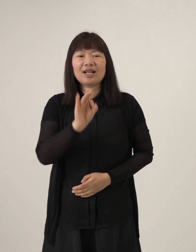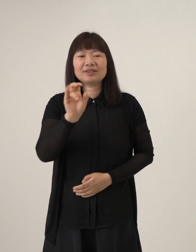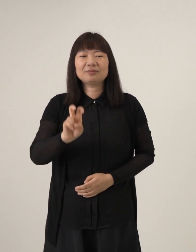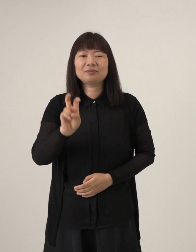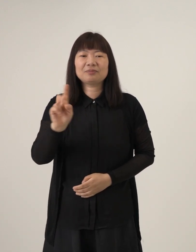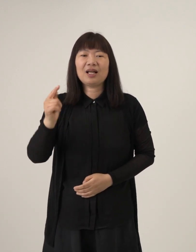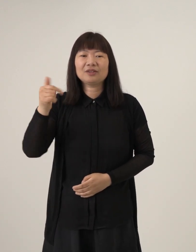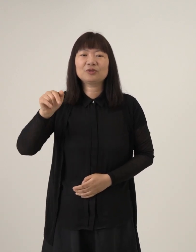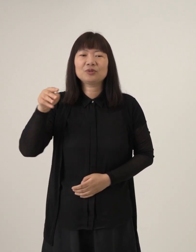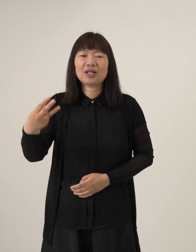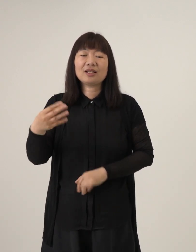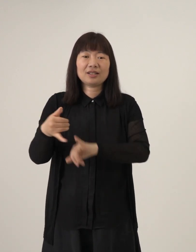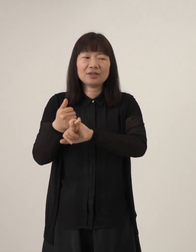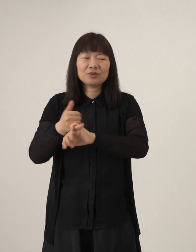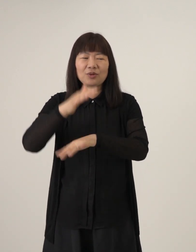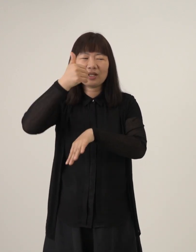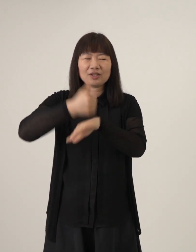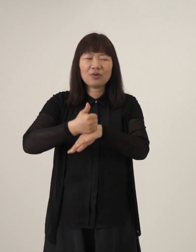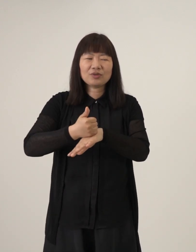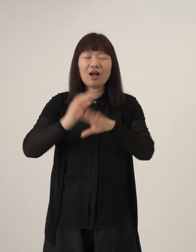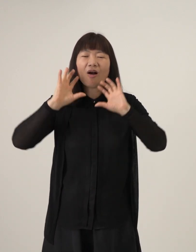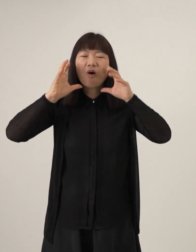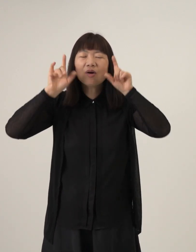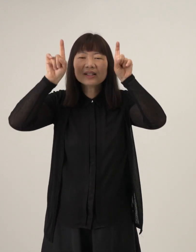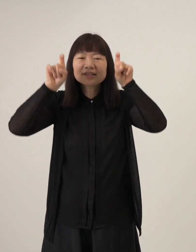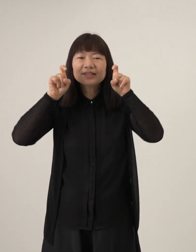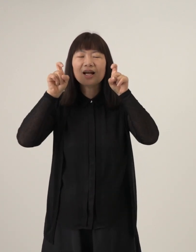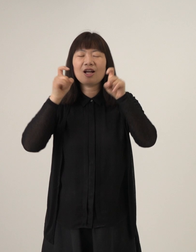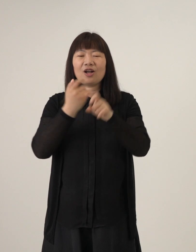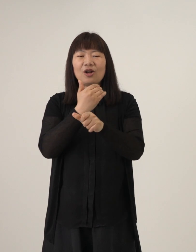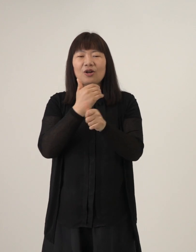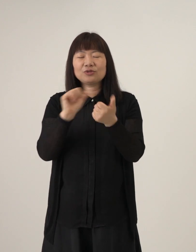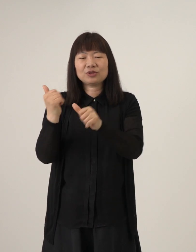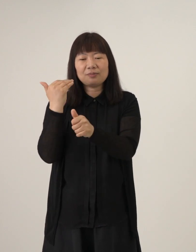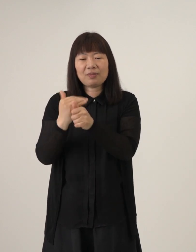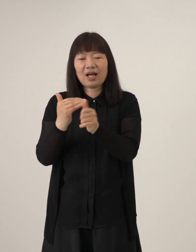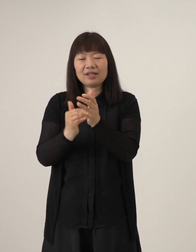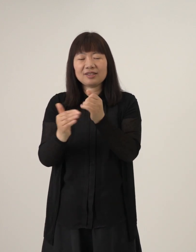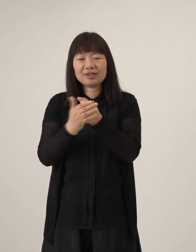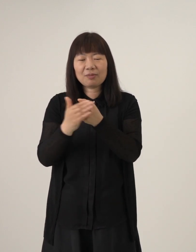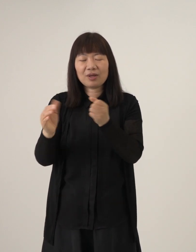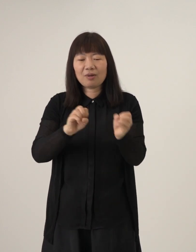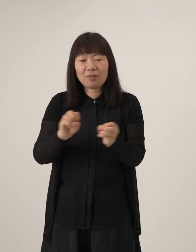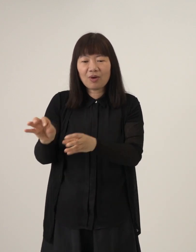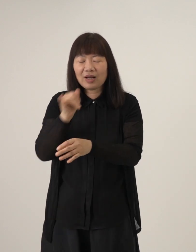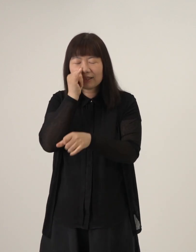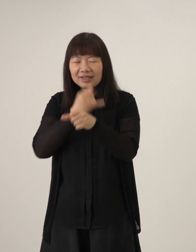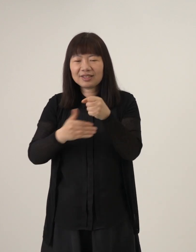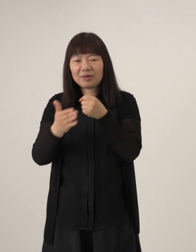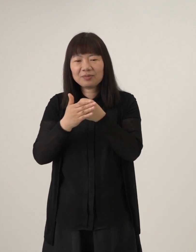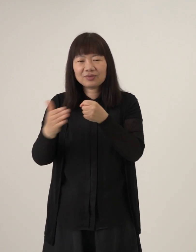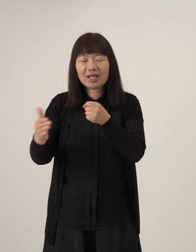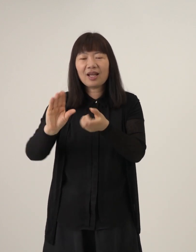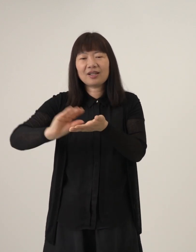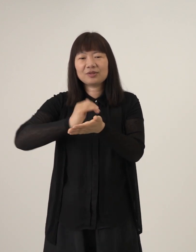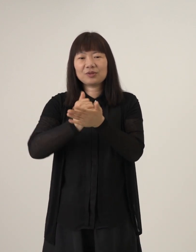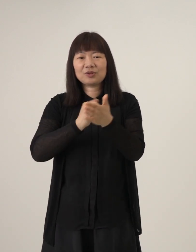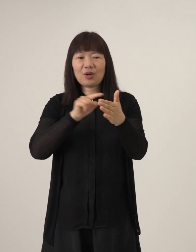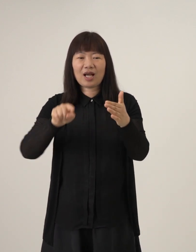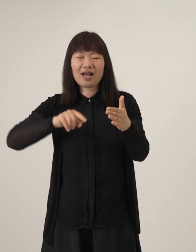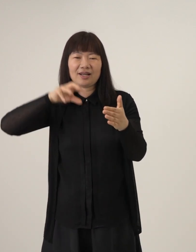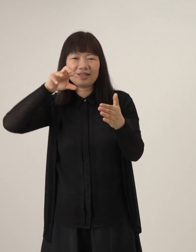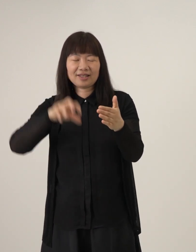임마누엘의 약속이 결국 어린 양이 죽임을 당해 버려짐으로써 그 그리스도